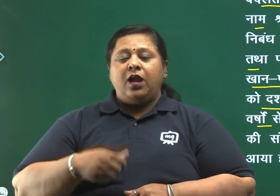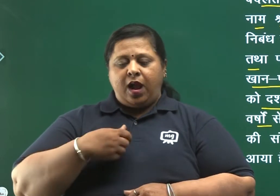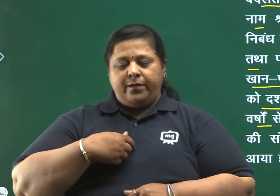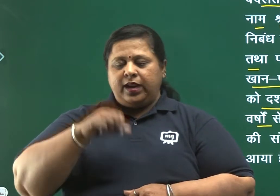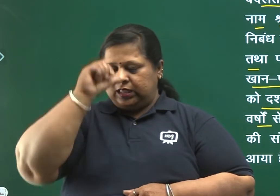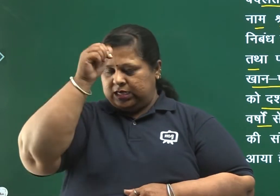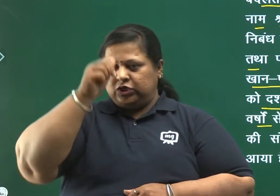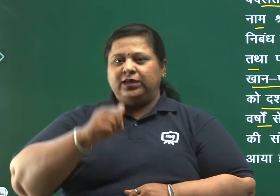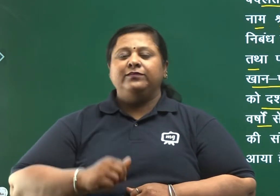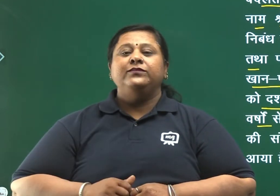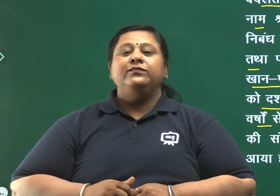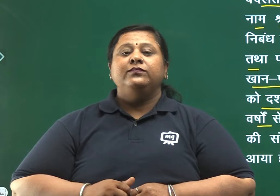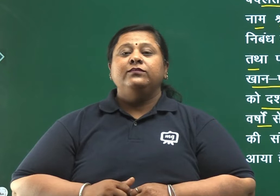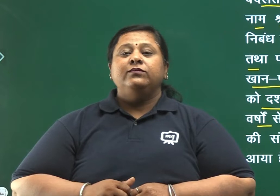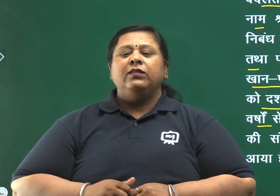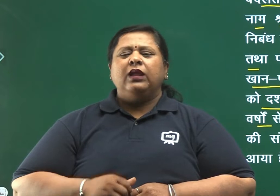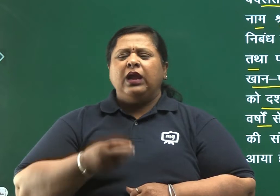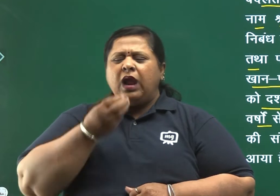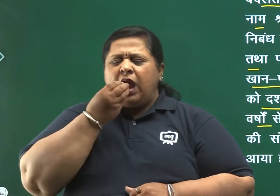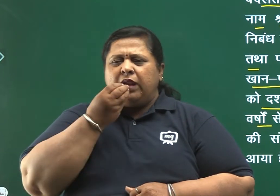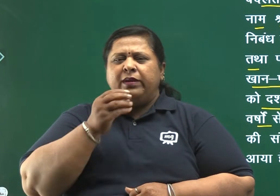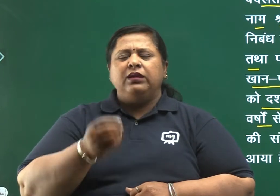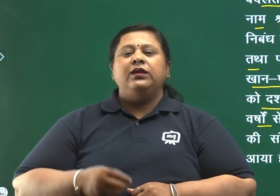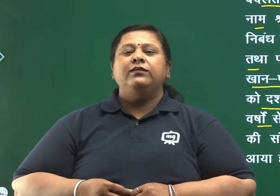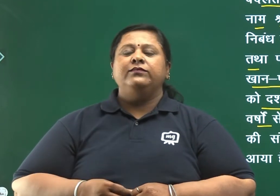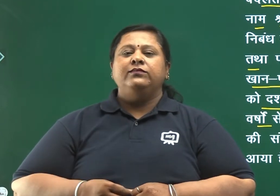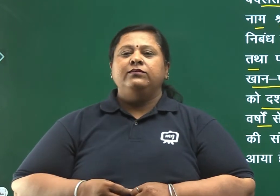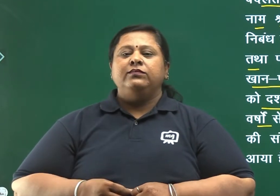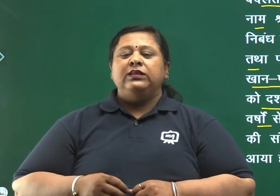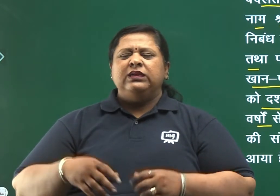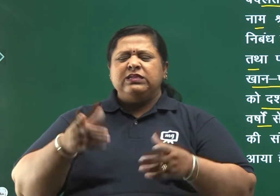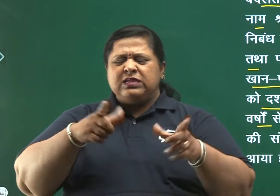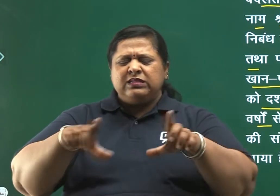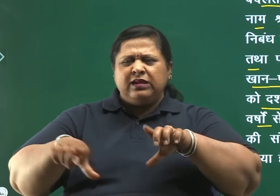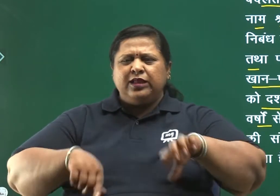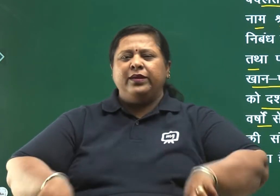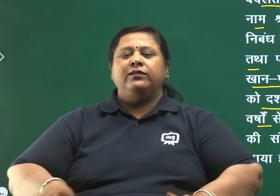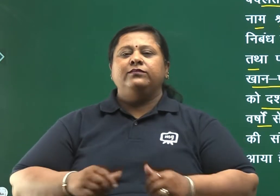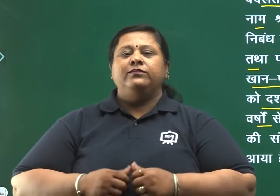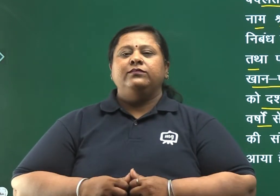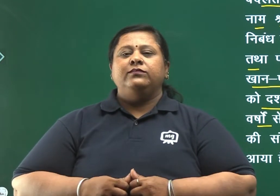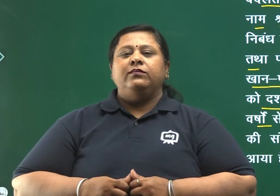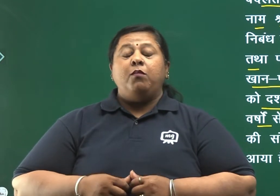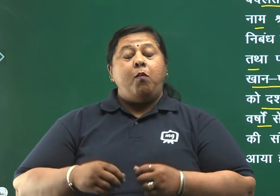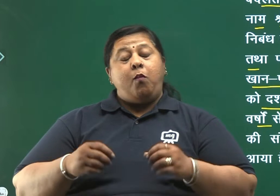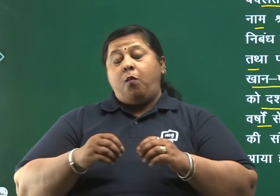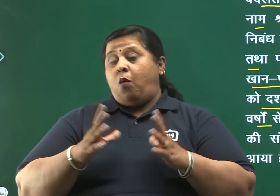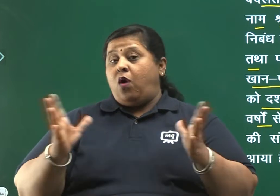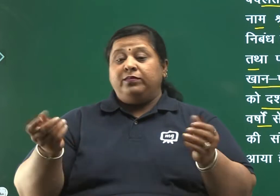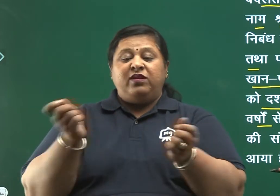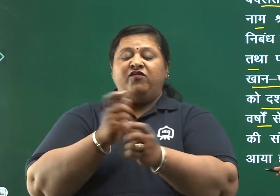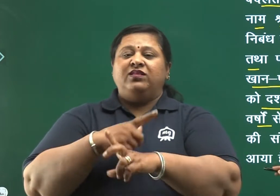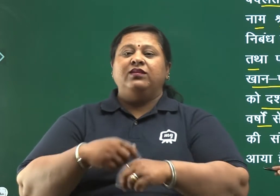हमारे देश की खान पान की संस्कृति में बहुत